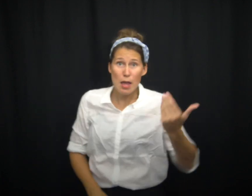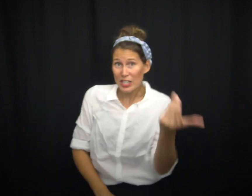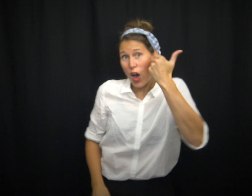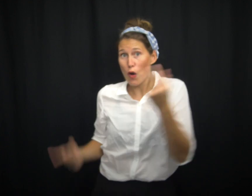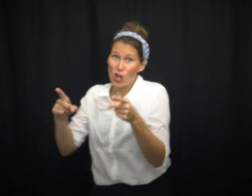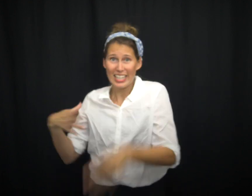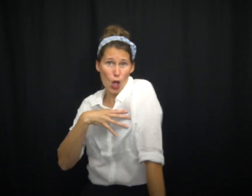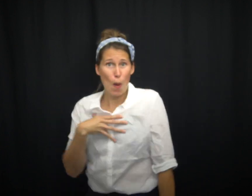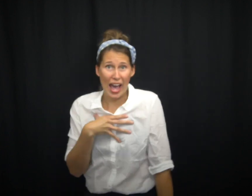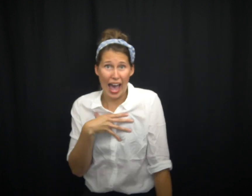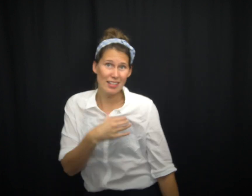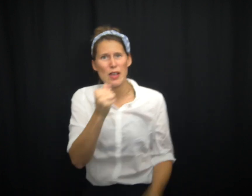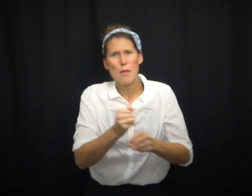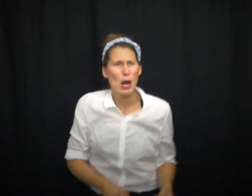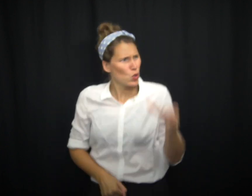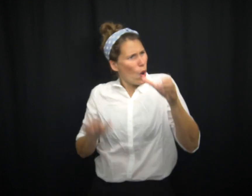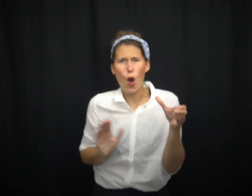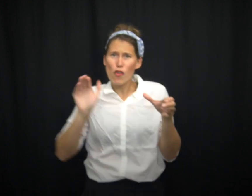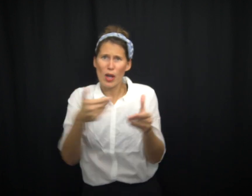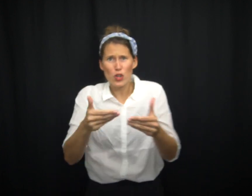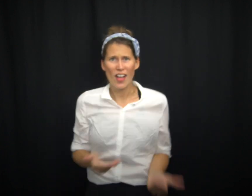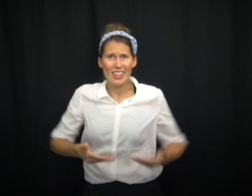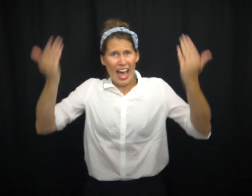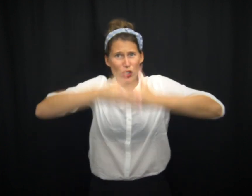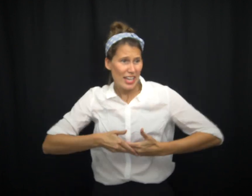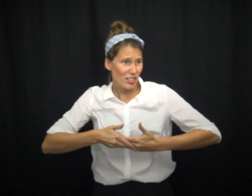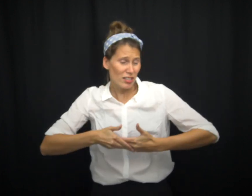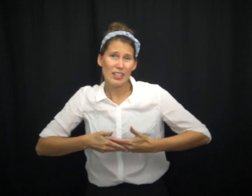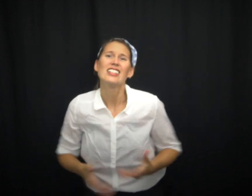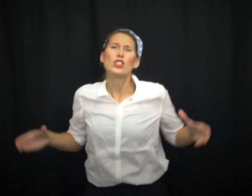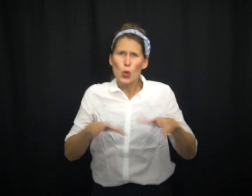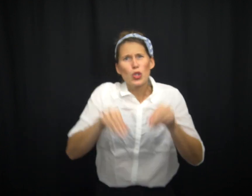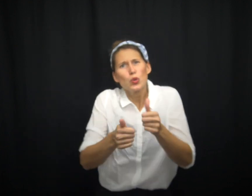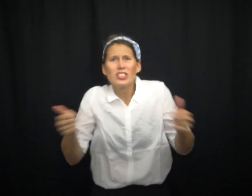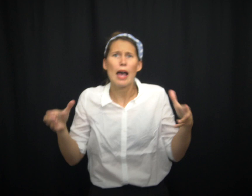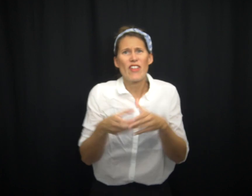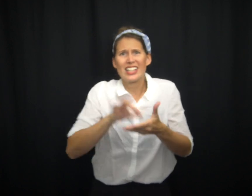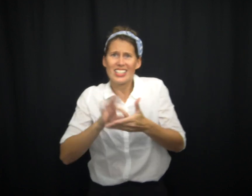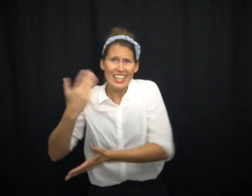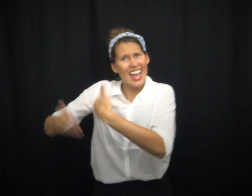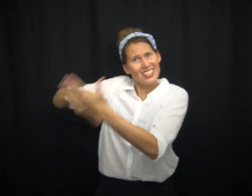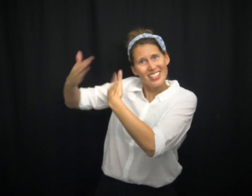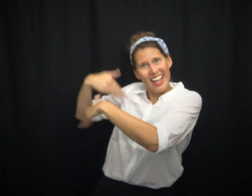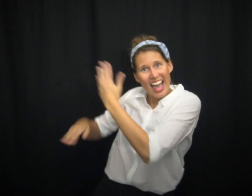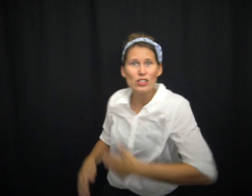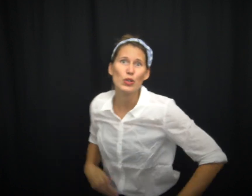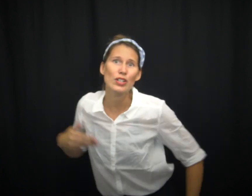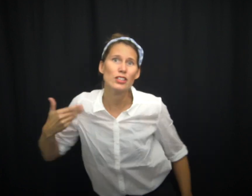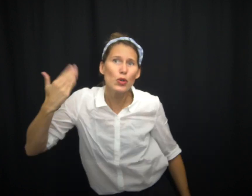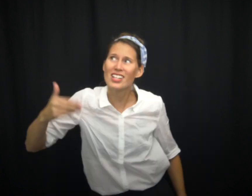maas van goochels in je opera. Bouw een toren of een brug voordat het avond is. En doe het goed, want samen schrijven wij geschiedenis. En toen en toen en